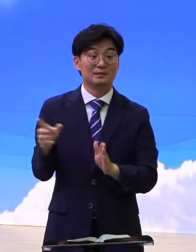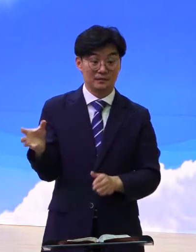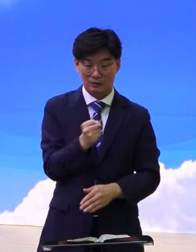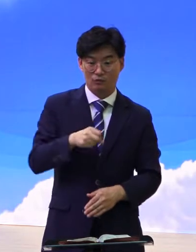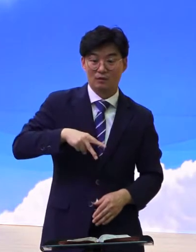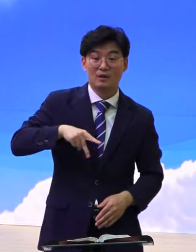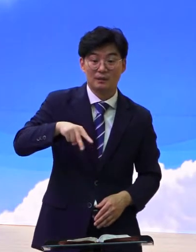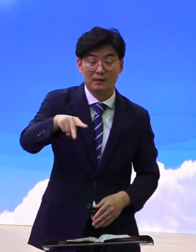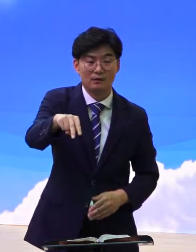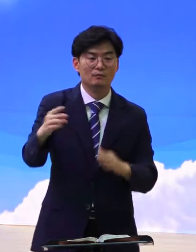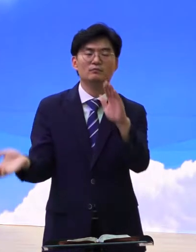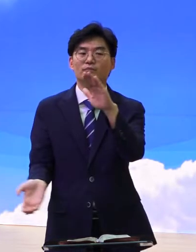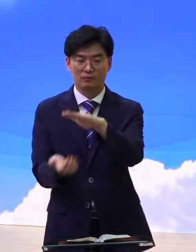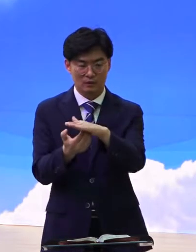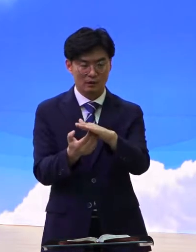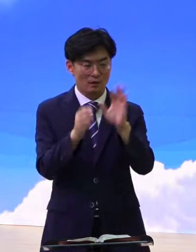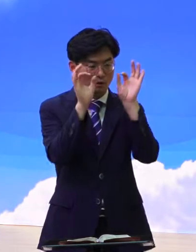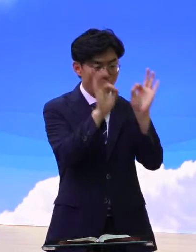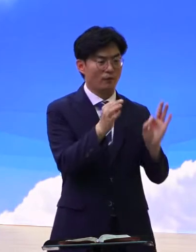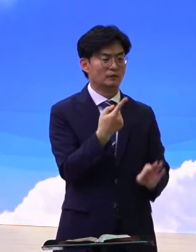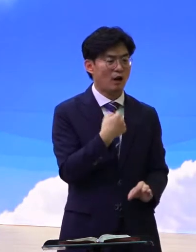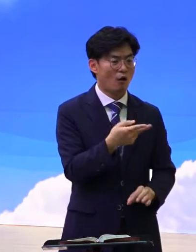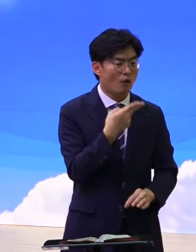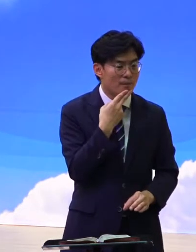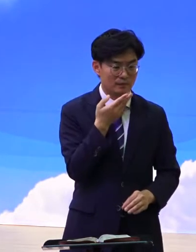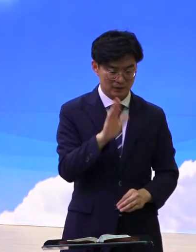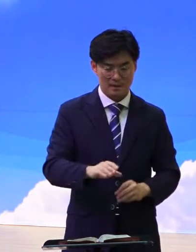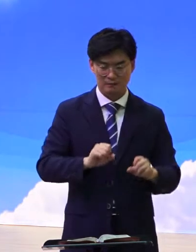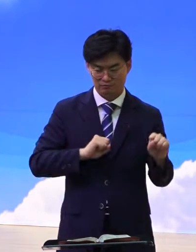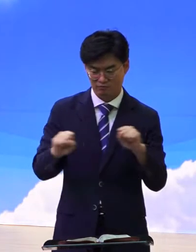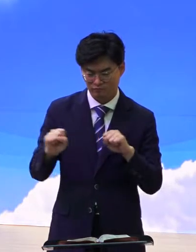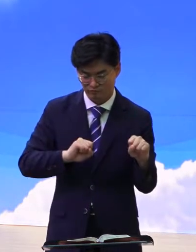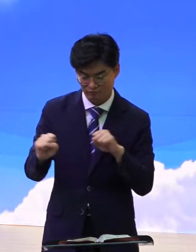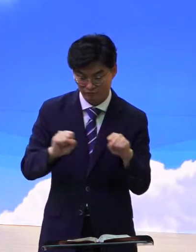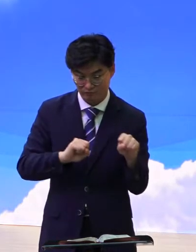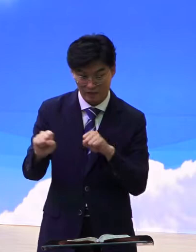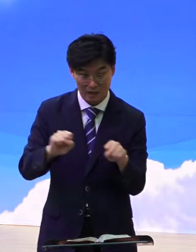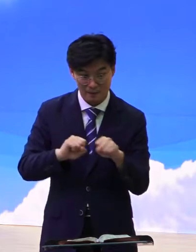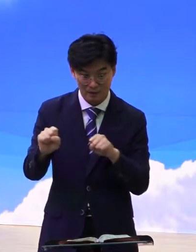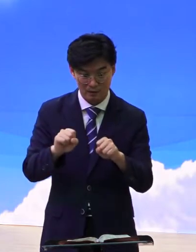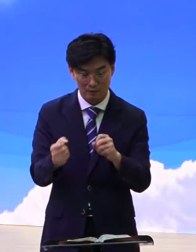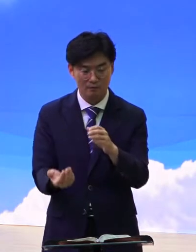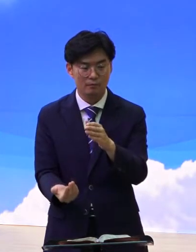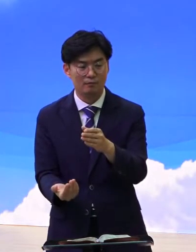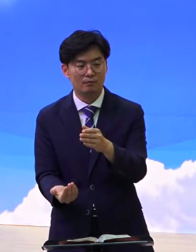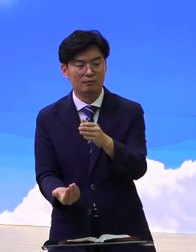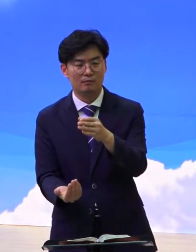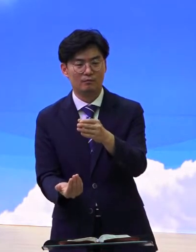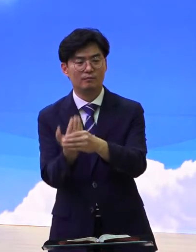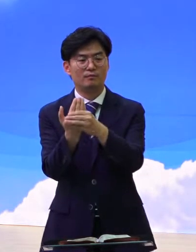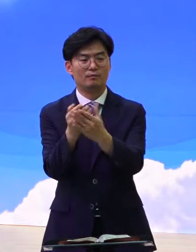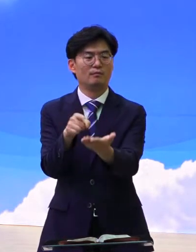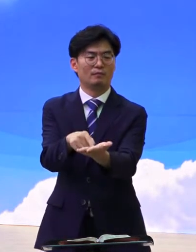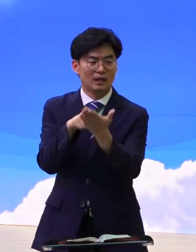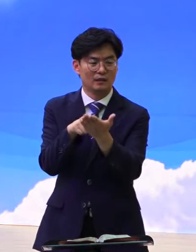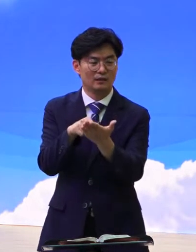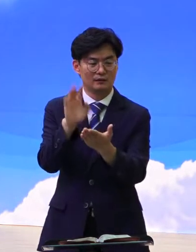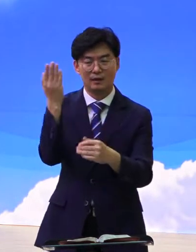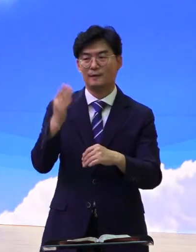우리는 예수님을 믿습니다. 우리도 신앙생활하는 사람들인데, 예수님에 대한 우리의 믿음은 우리가